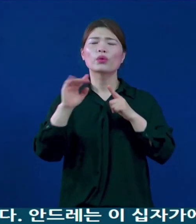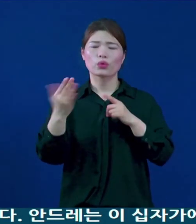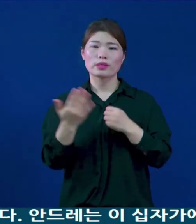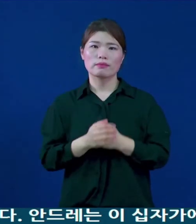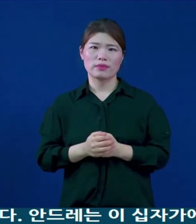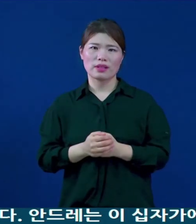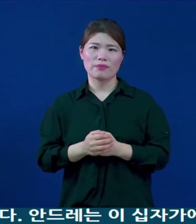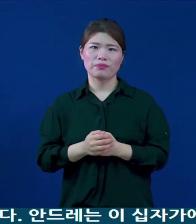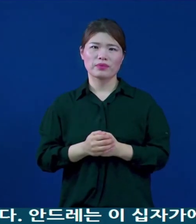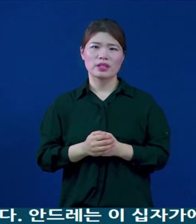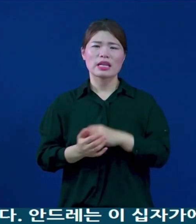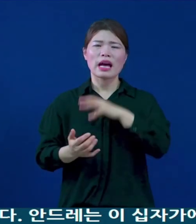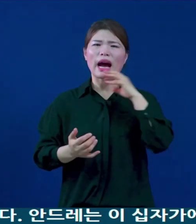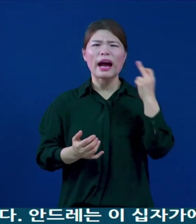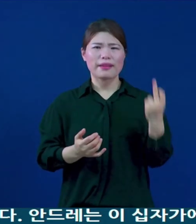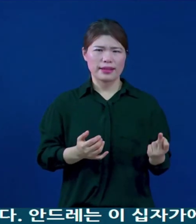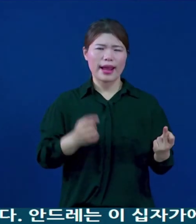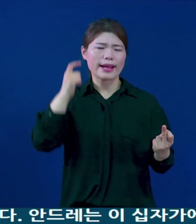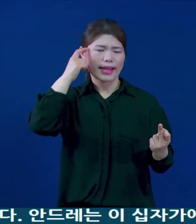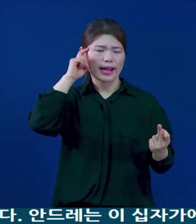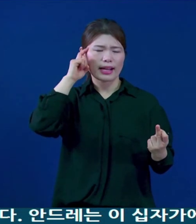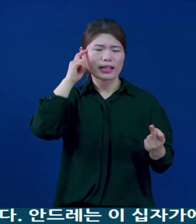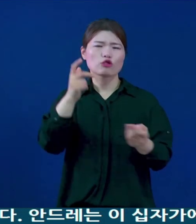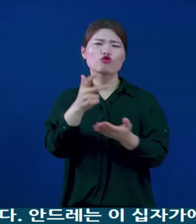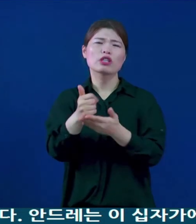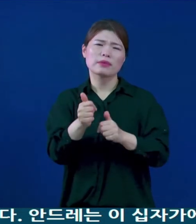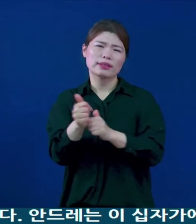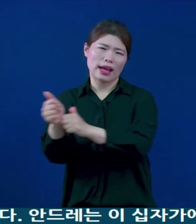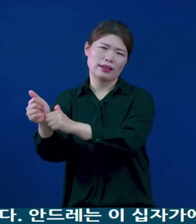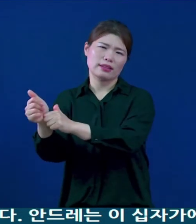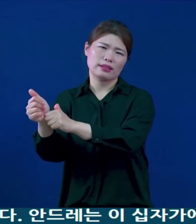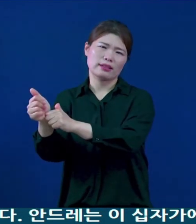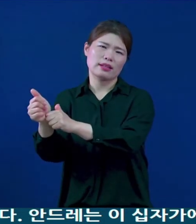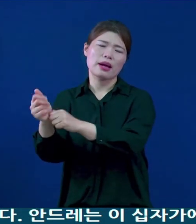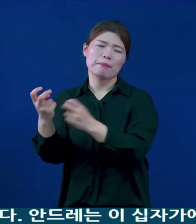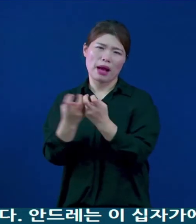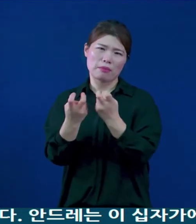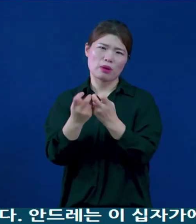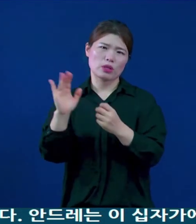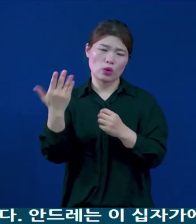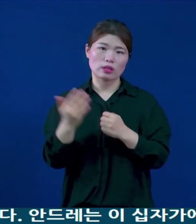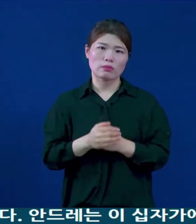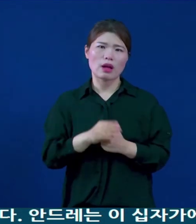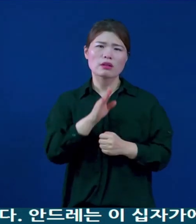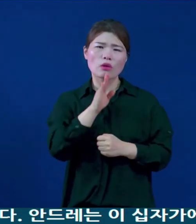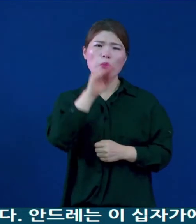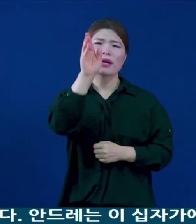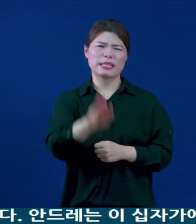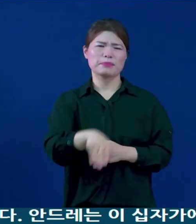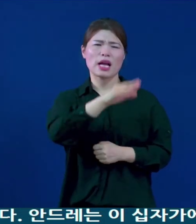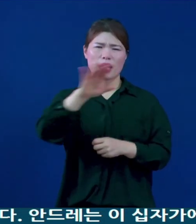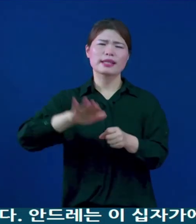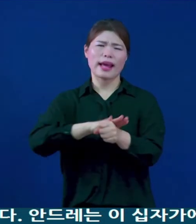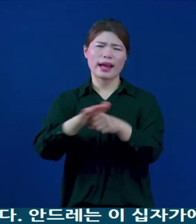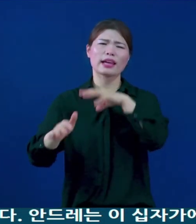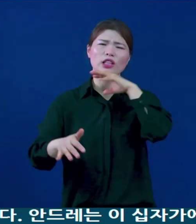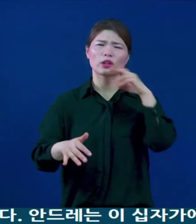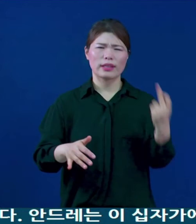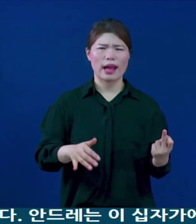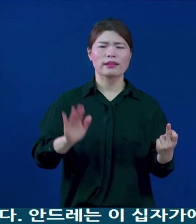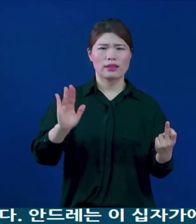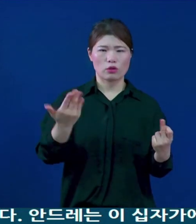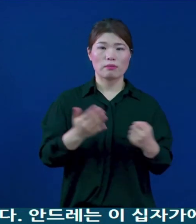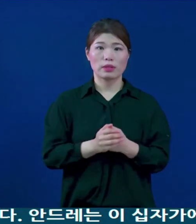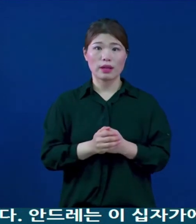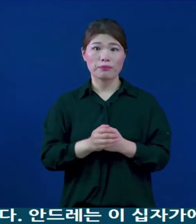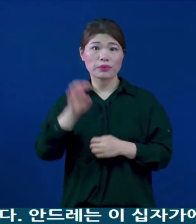주님을 따르는 방법이었습니다. 정말 십자가를 사랑했던 그런 인물이었던 것 같습니다. 여러분,